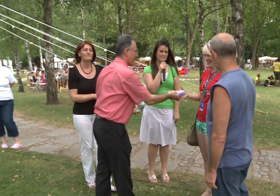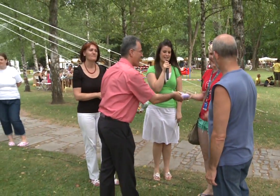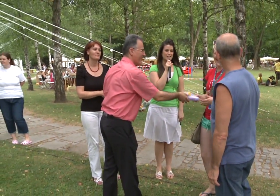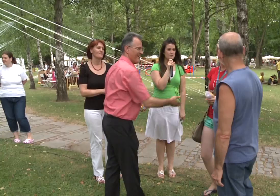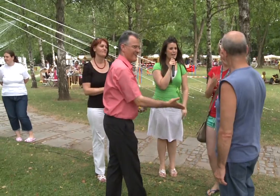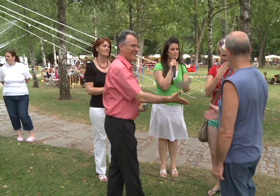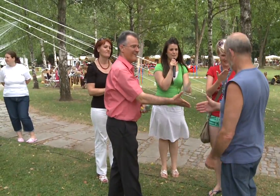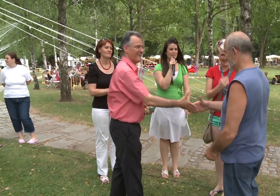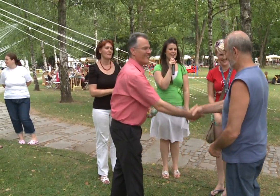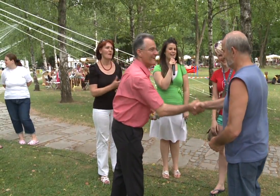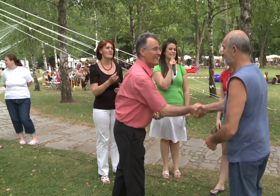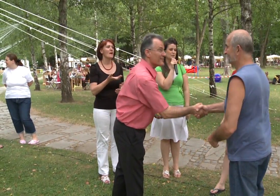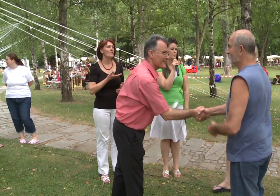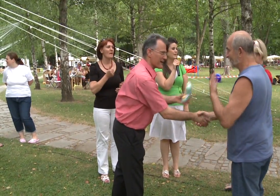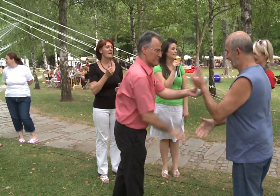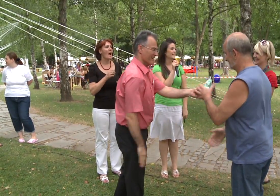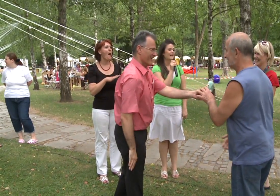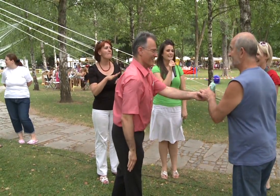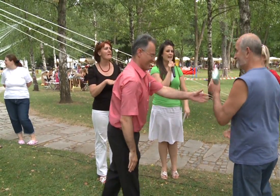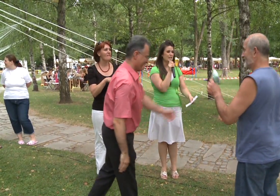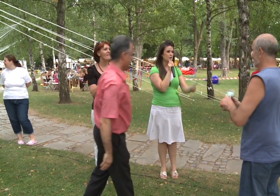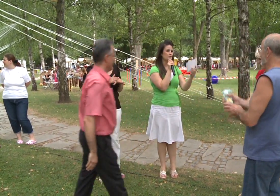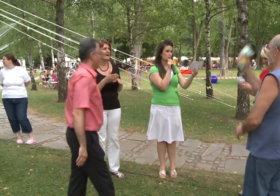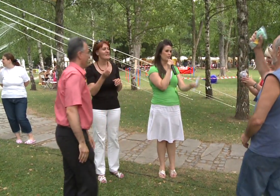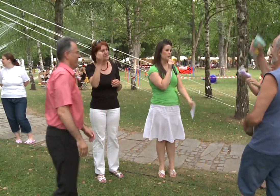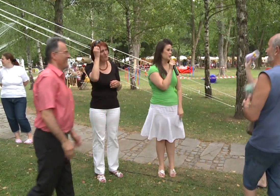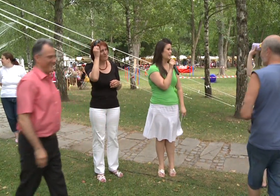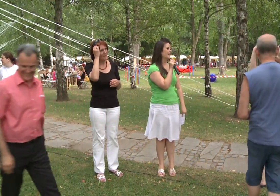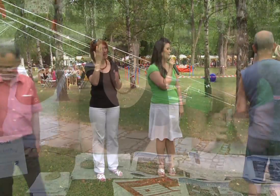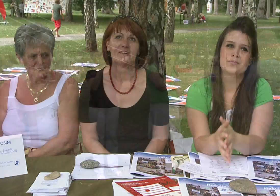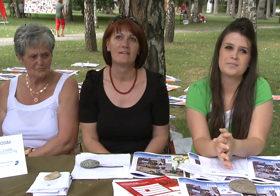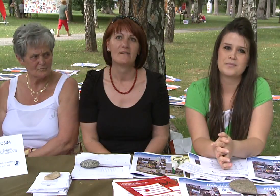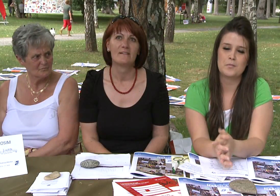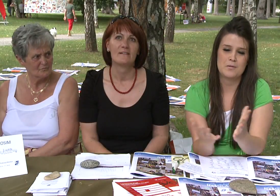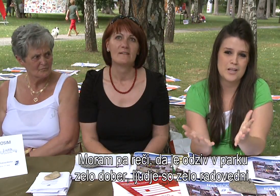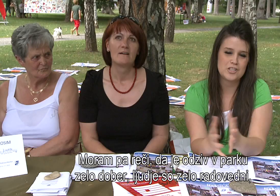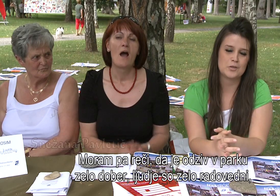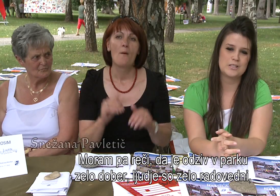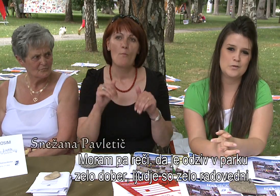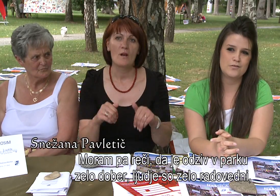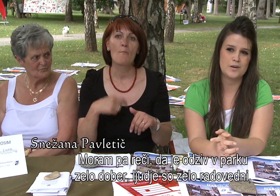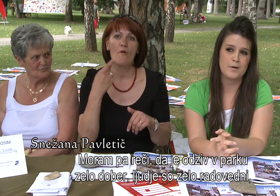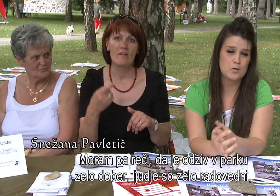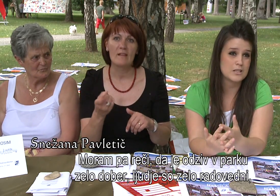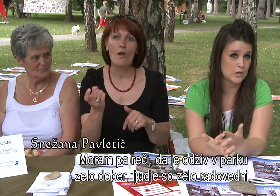Vsak dobi enega medvedeka, da spomin na igro iz društva gluhih in naglušnih. Moram reči, da odziv v parku je zelo